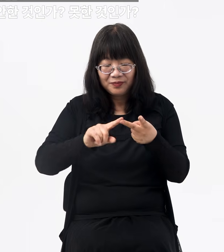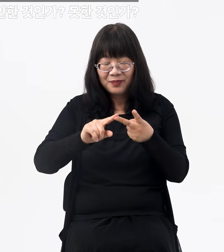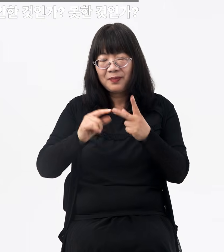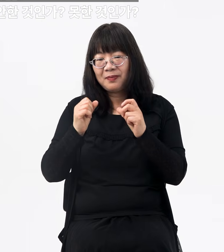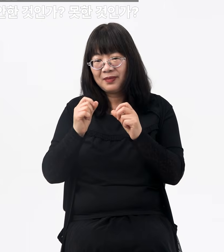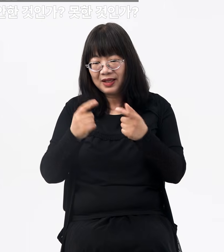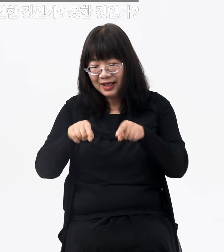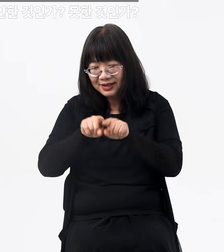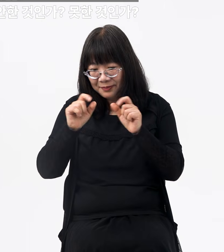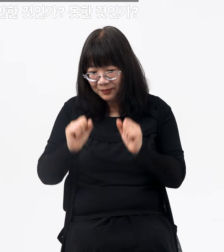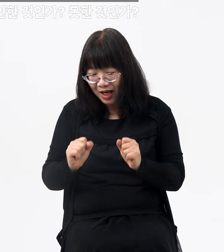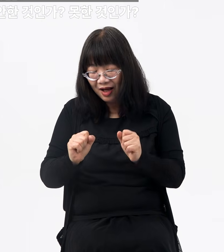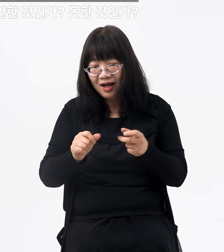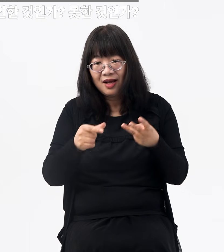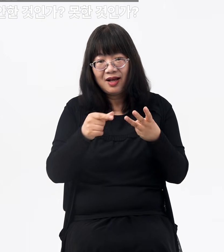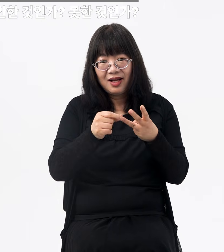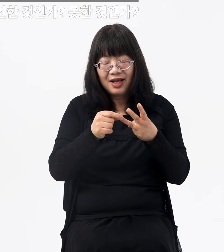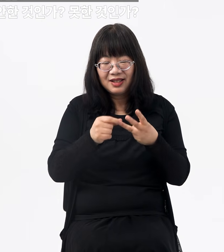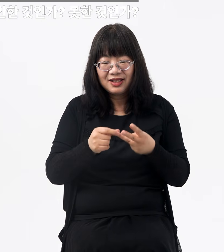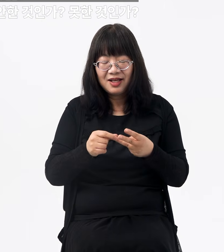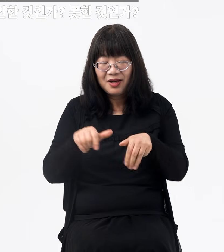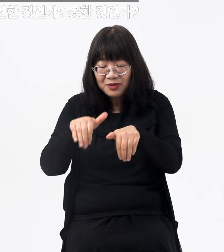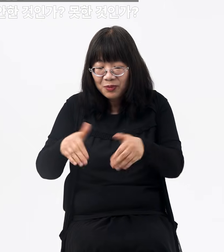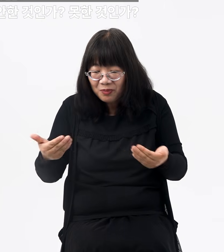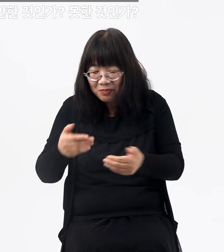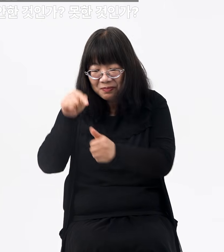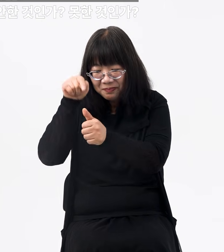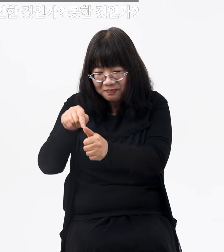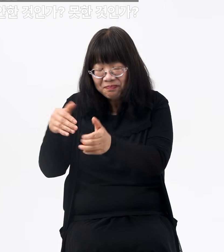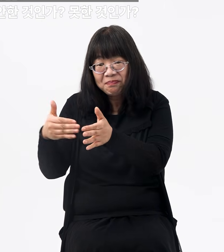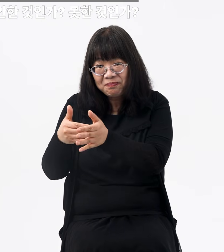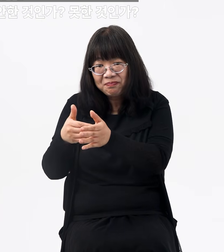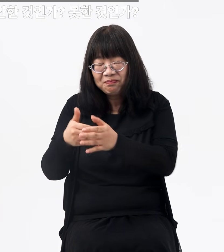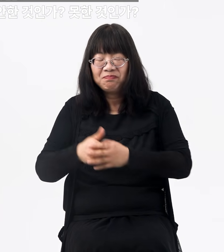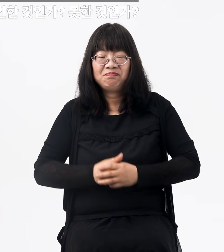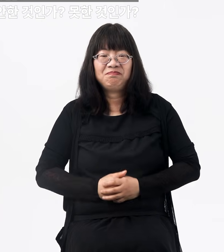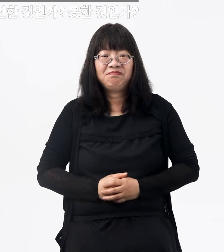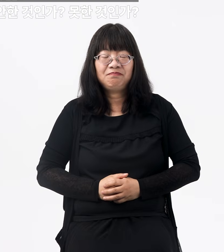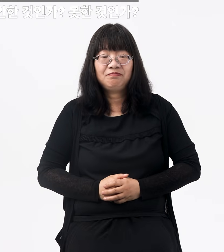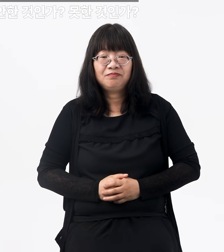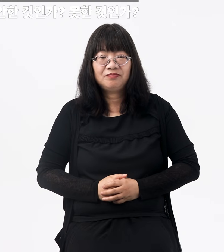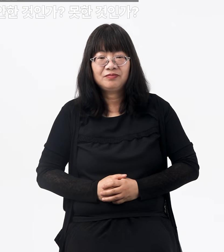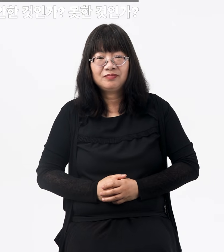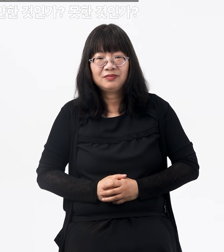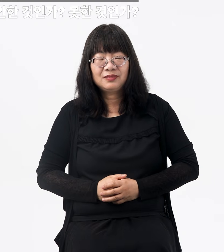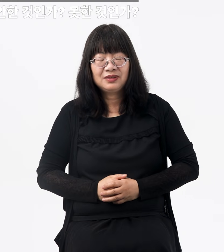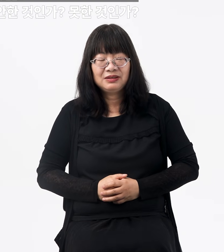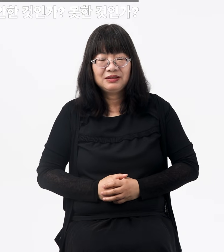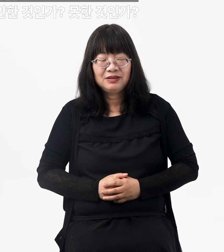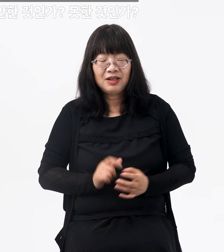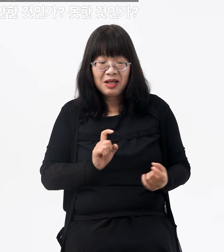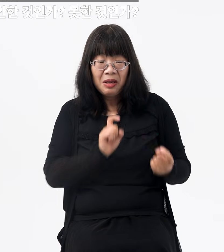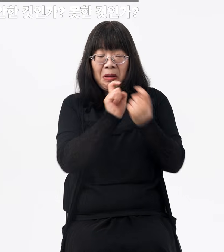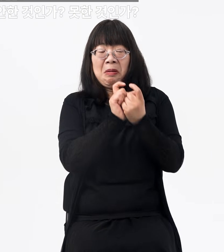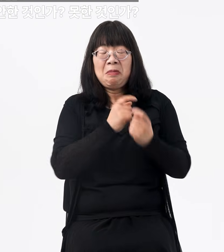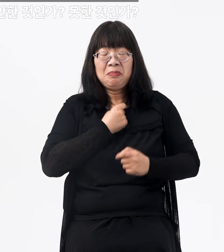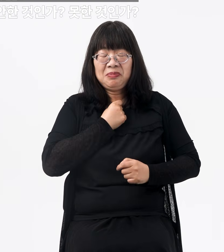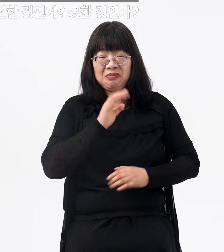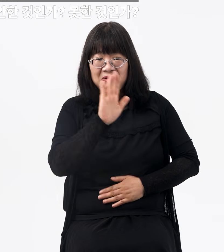거주하였다, 노역을 시켰다. 그러니까 사실은 들키고 싶지 않은 진짜